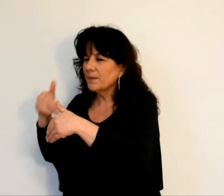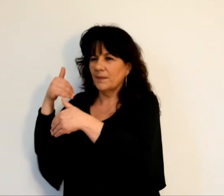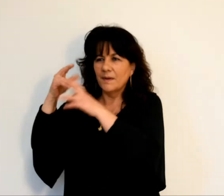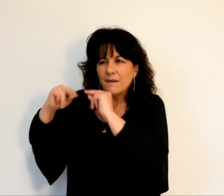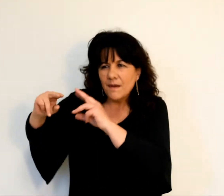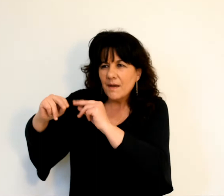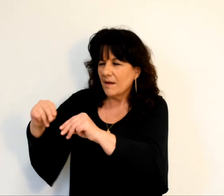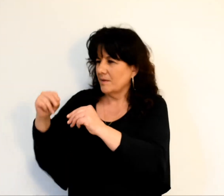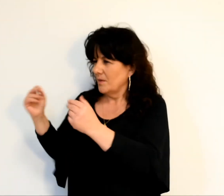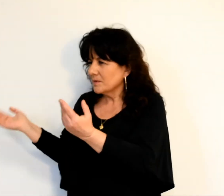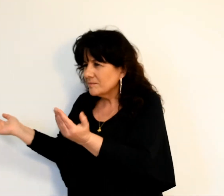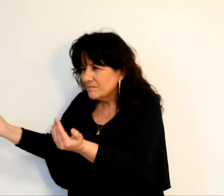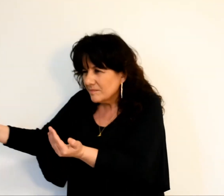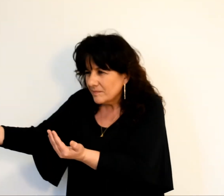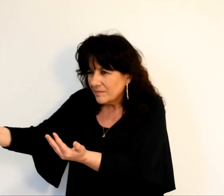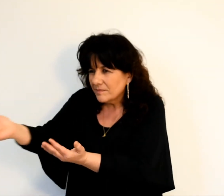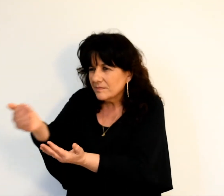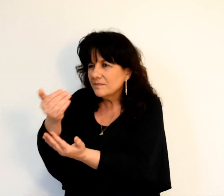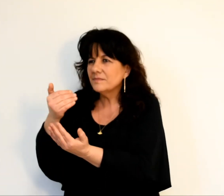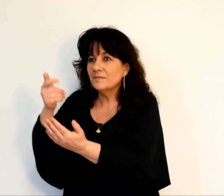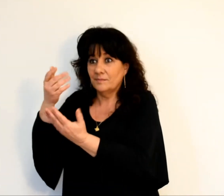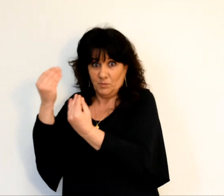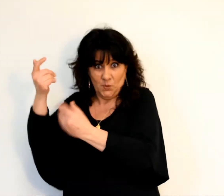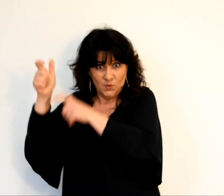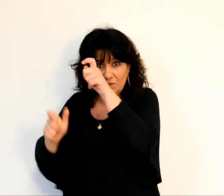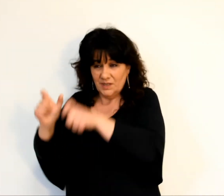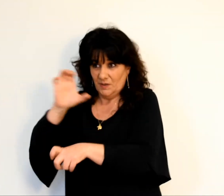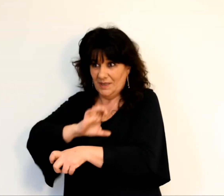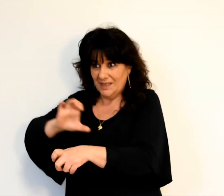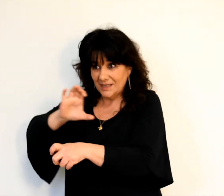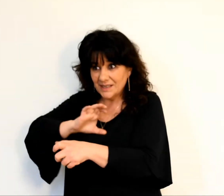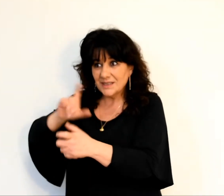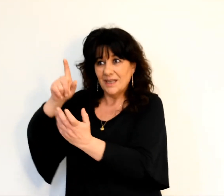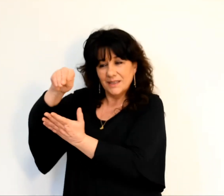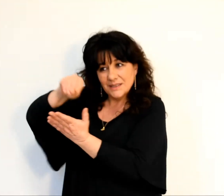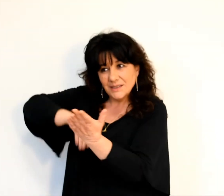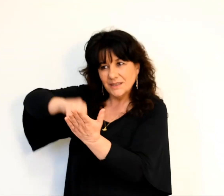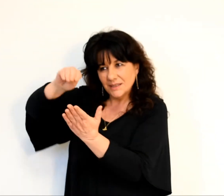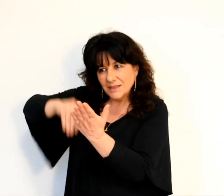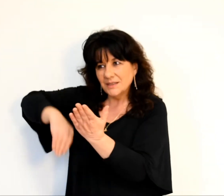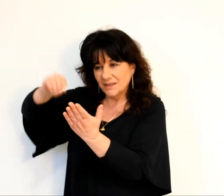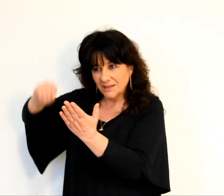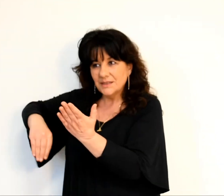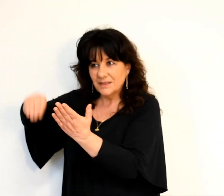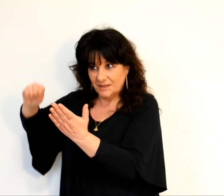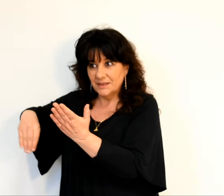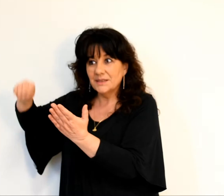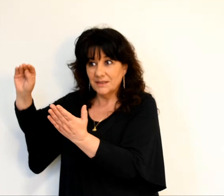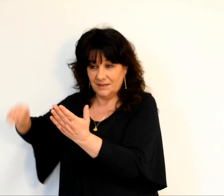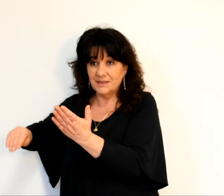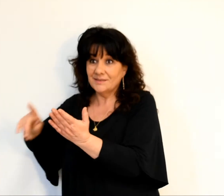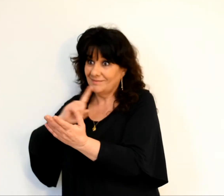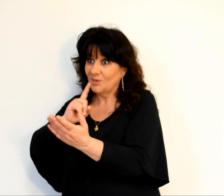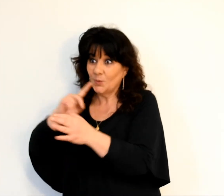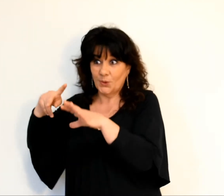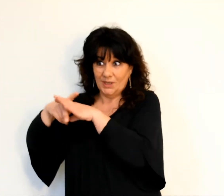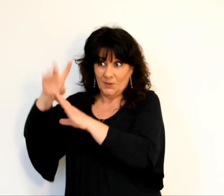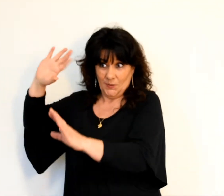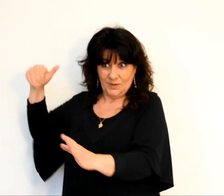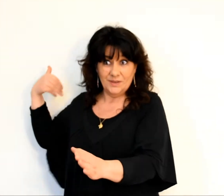d'après ce que nous ont transmis ceux qui, dès le commencement, furent témoins oculaires